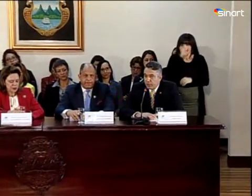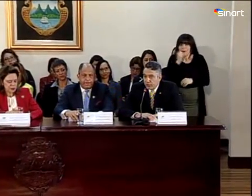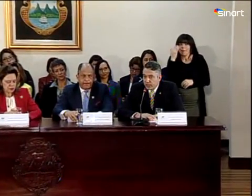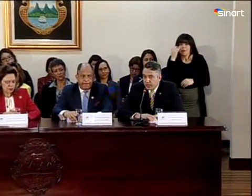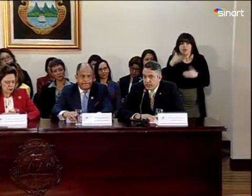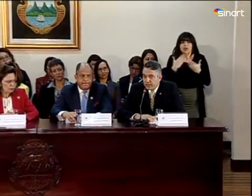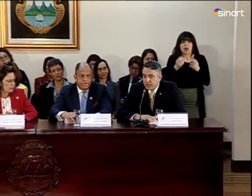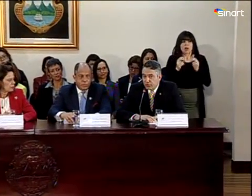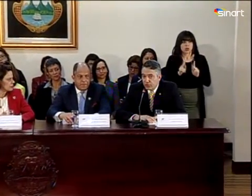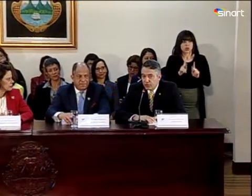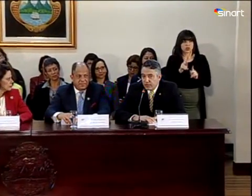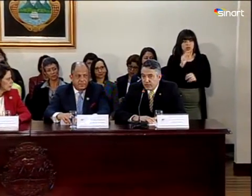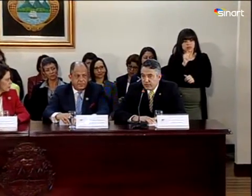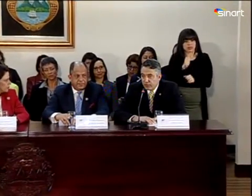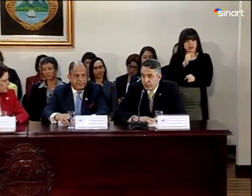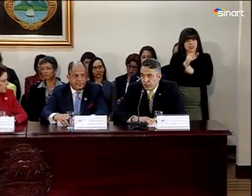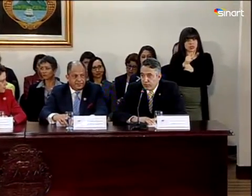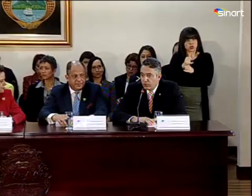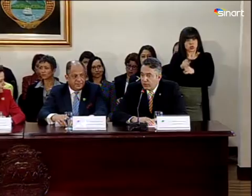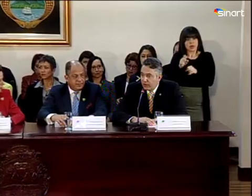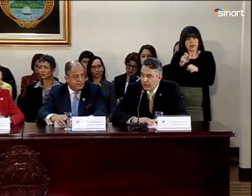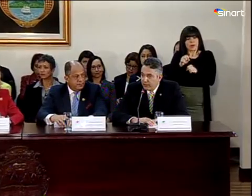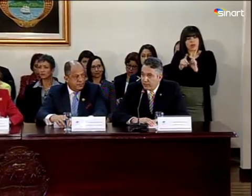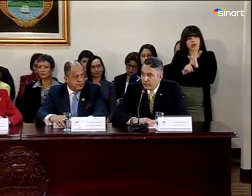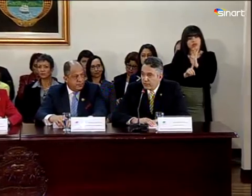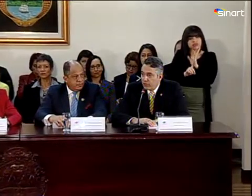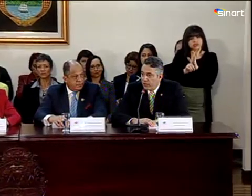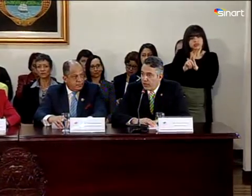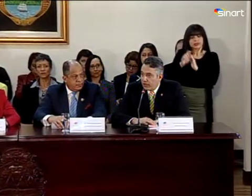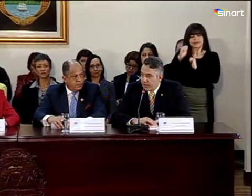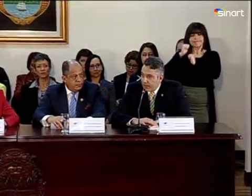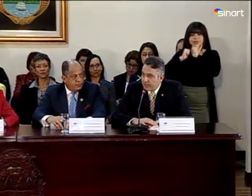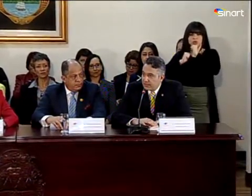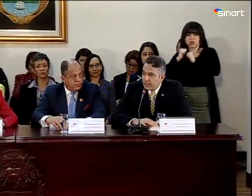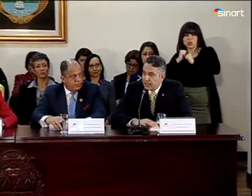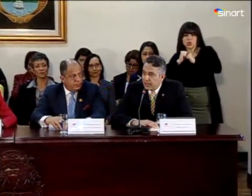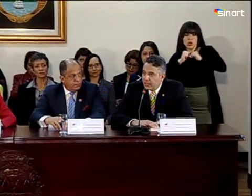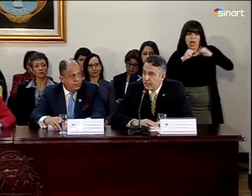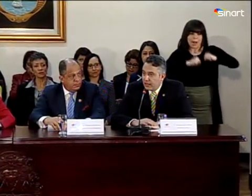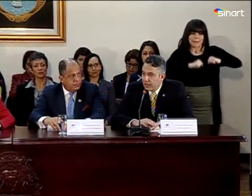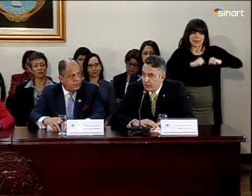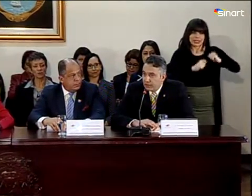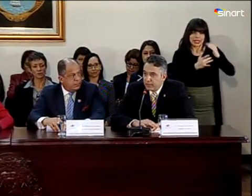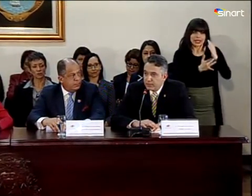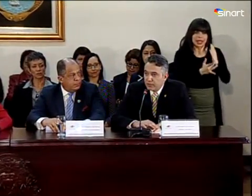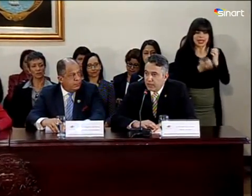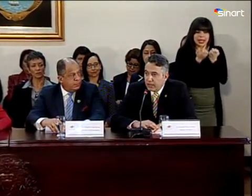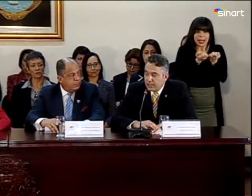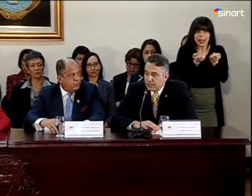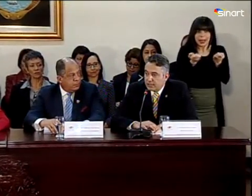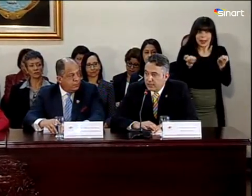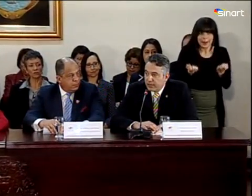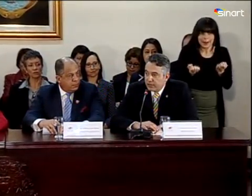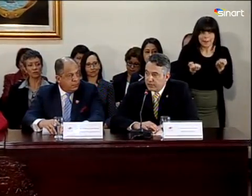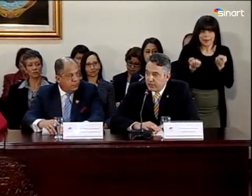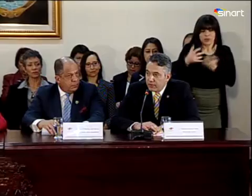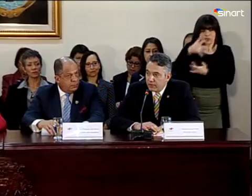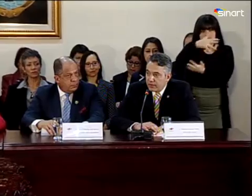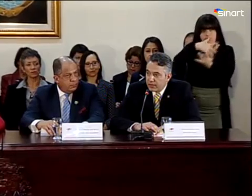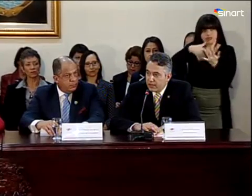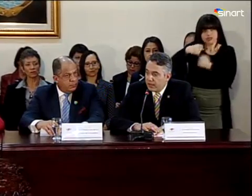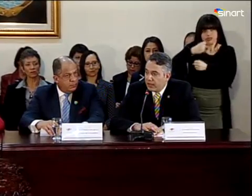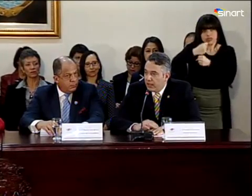a dar la oportunidad a la institución de ir desarrollando la infraestructura, la capacidad técnica, los equipos interdisciplinarios